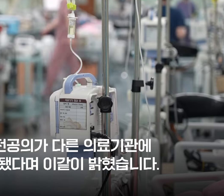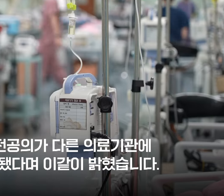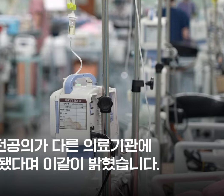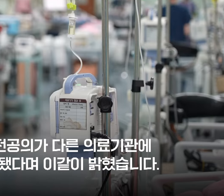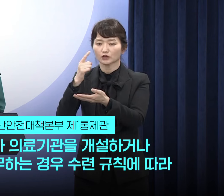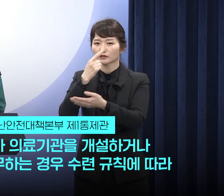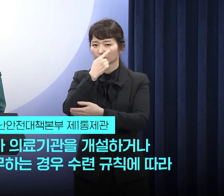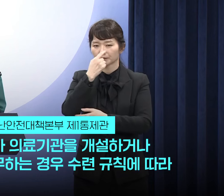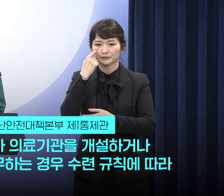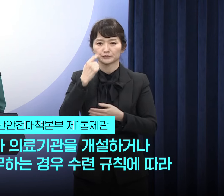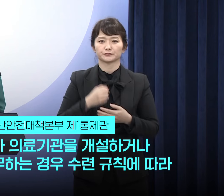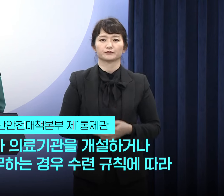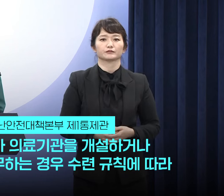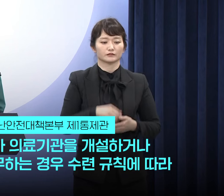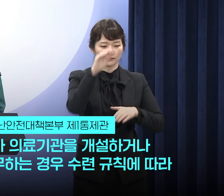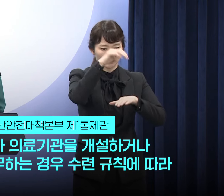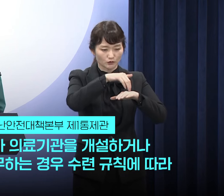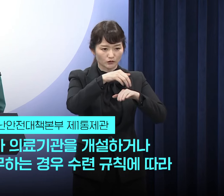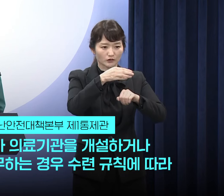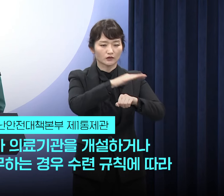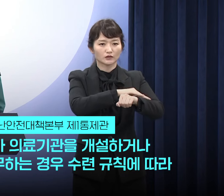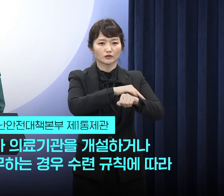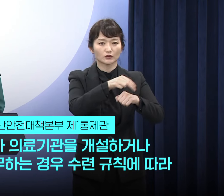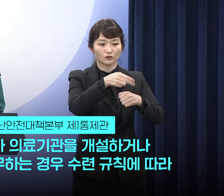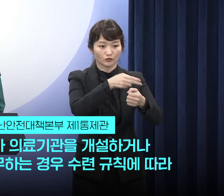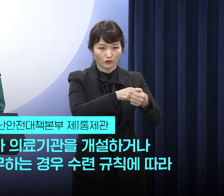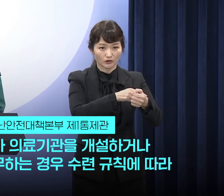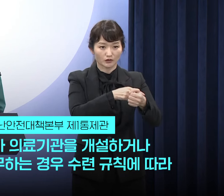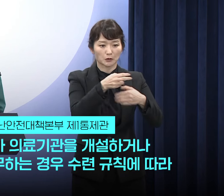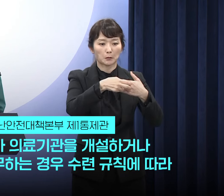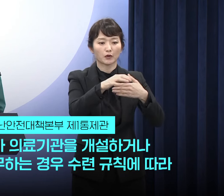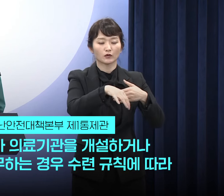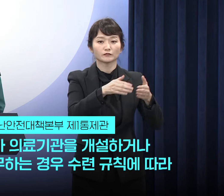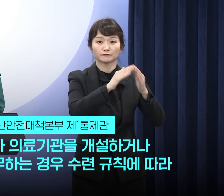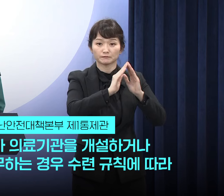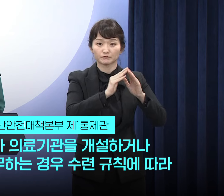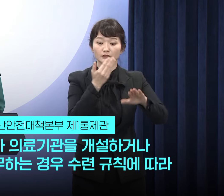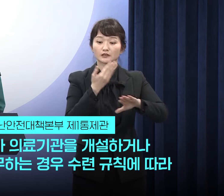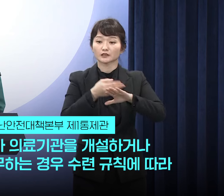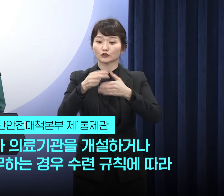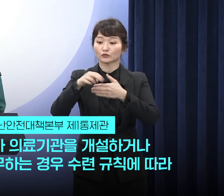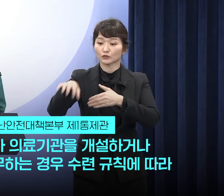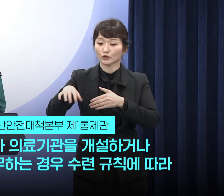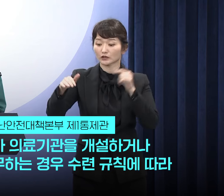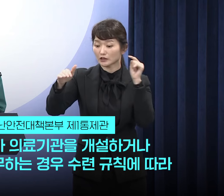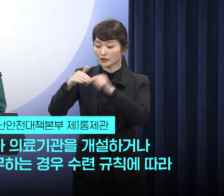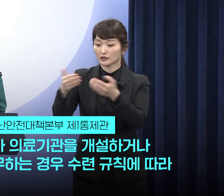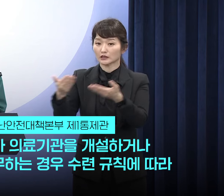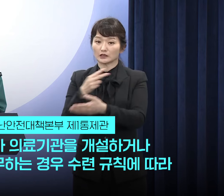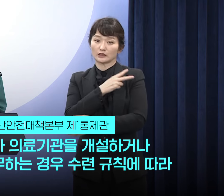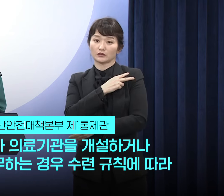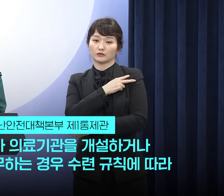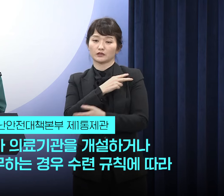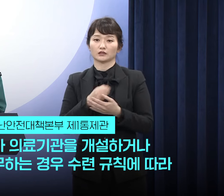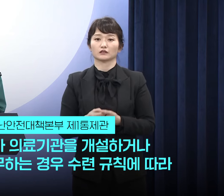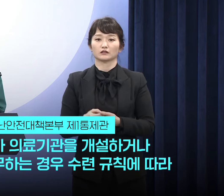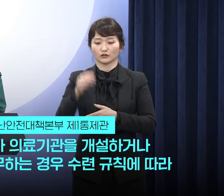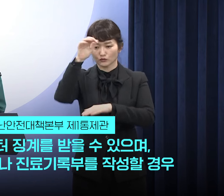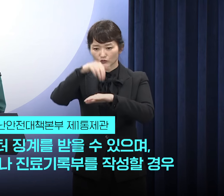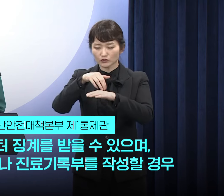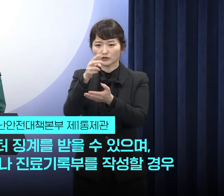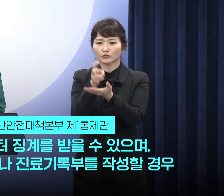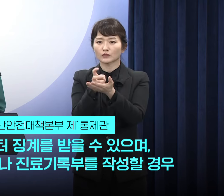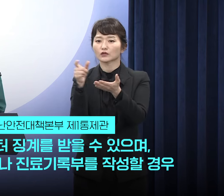밝혔습니다. 수련 중인 전공의가 의료기관을 개설하거나 다른 병원에 겸직 근무하는 경우 수련 규칙에